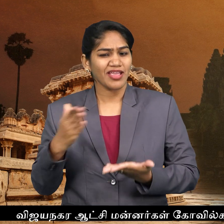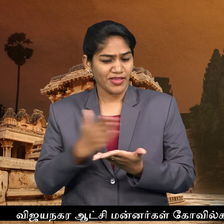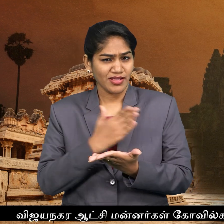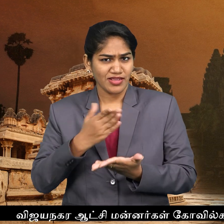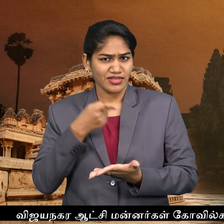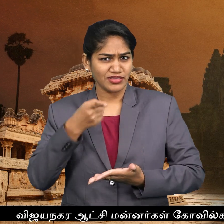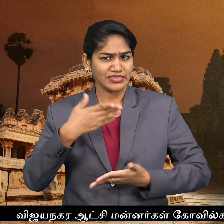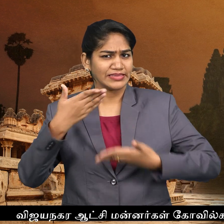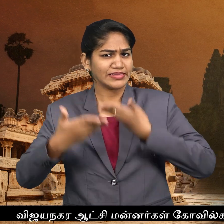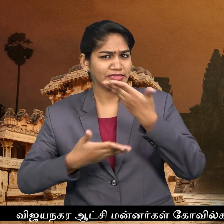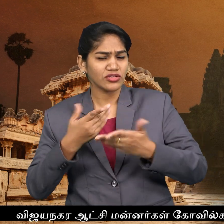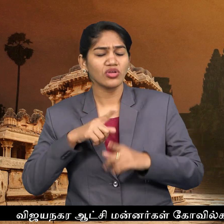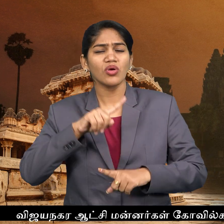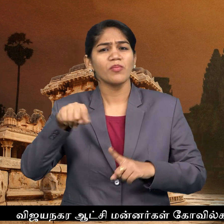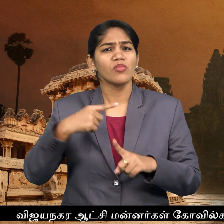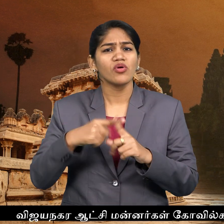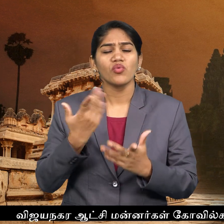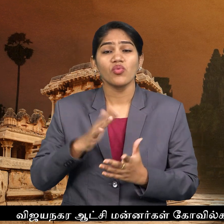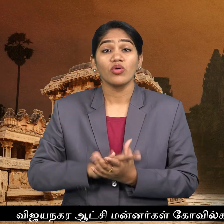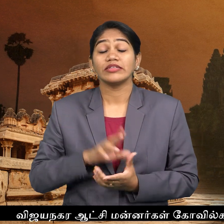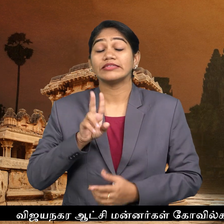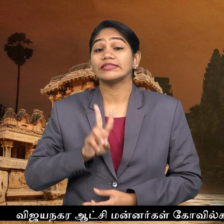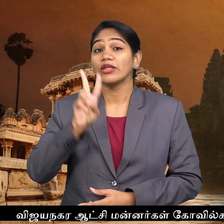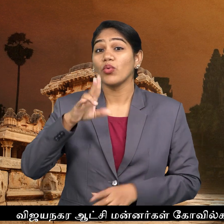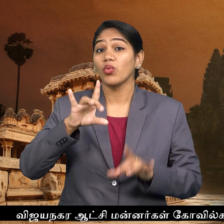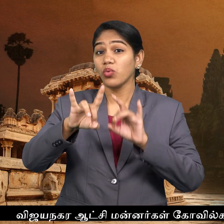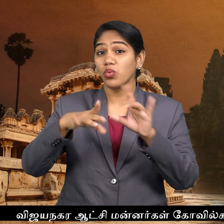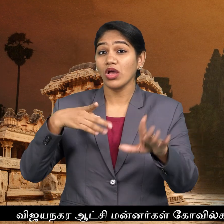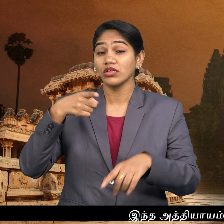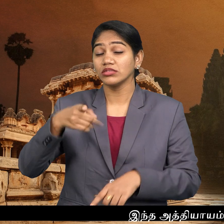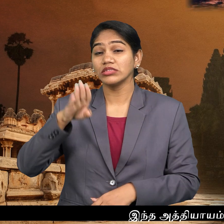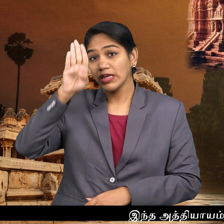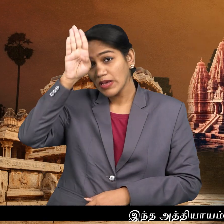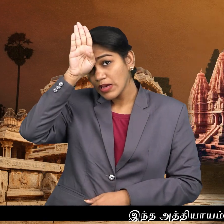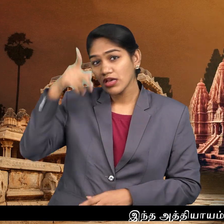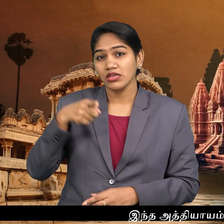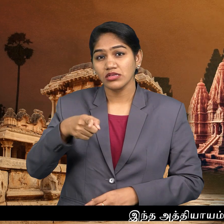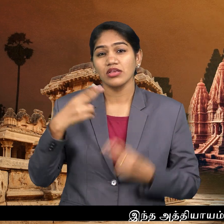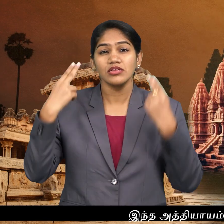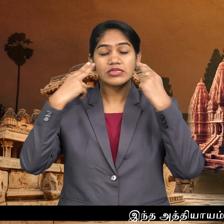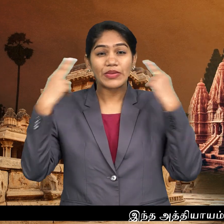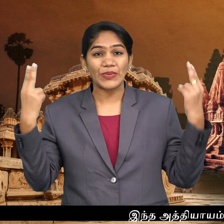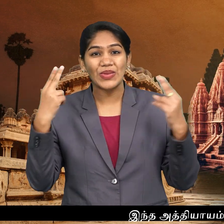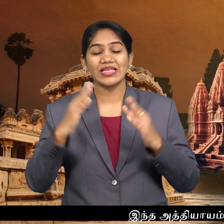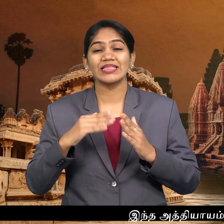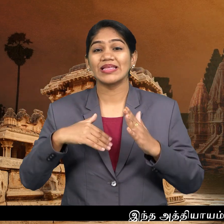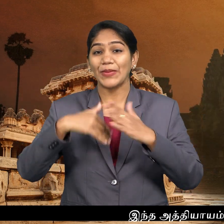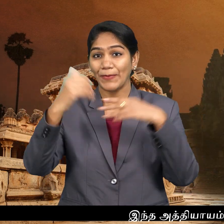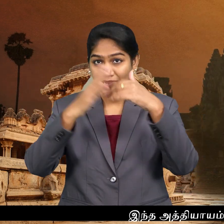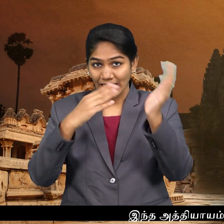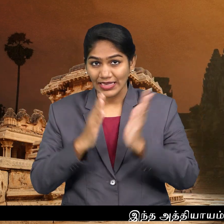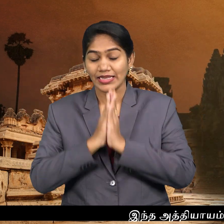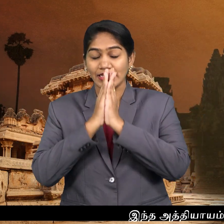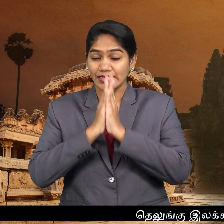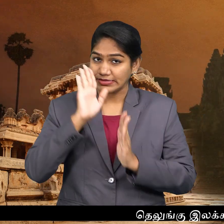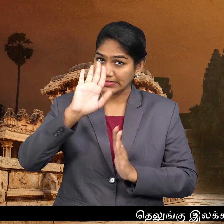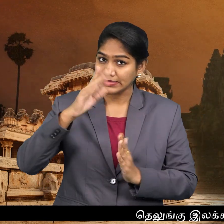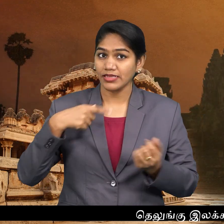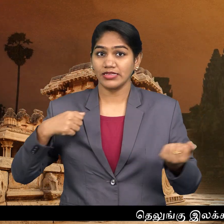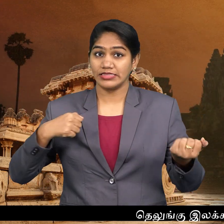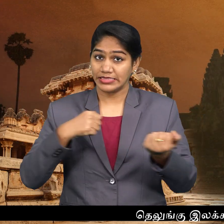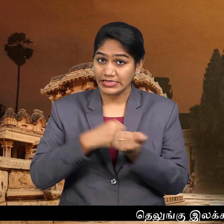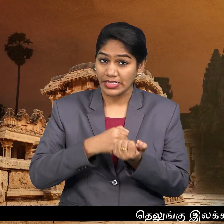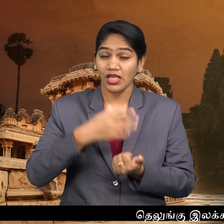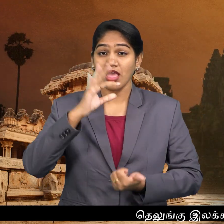விஜயநகர ஆட்சி மன்னர்கள் கோவில்கள் கட்டுவதில் புகழ் பெற்றவர்கள் என்பதை இந்த அத்தியாயம் நமக்கு கற்பிக்கிறது.